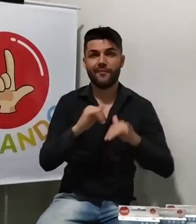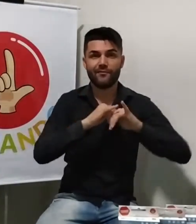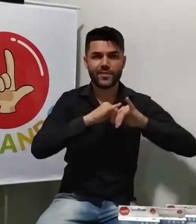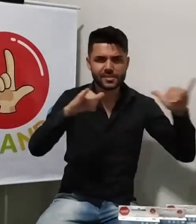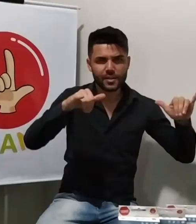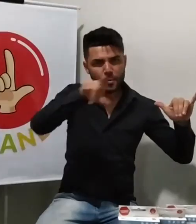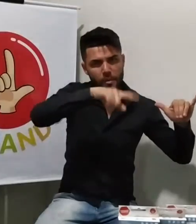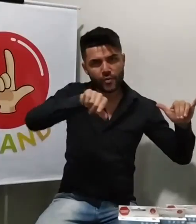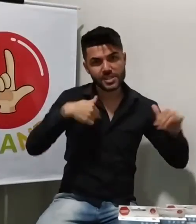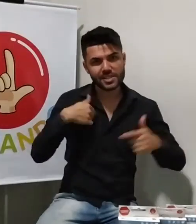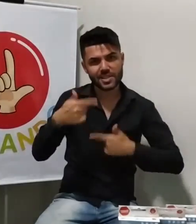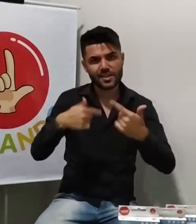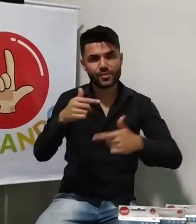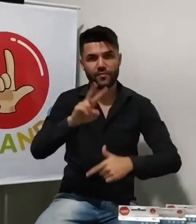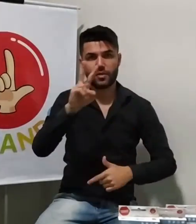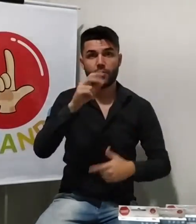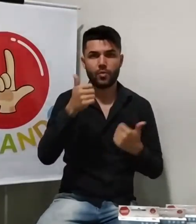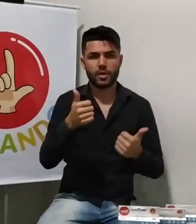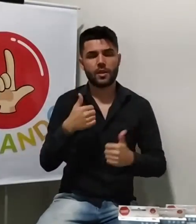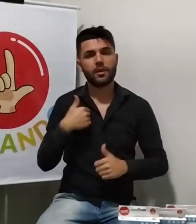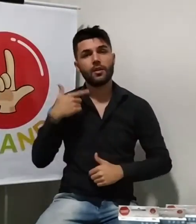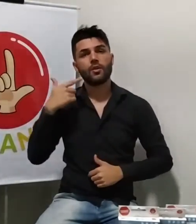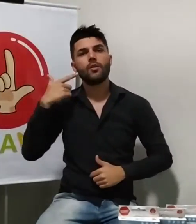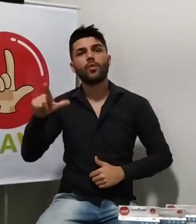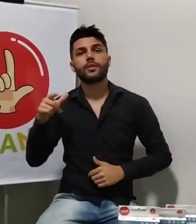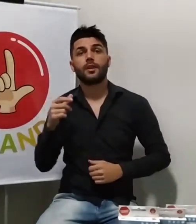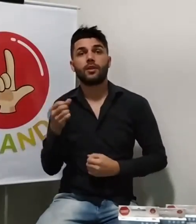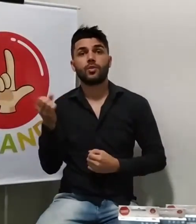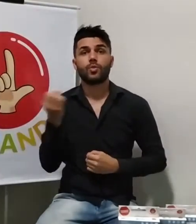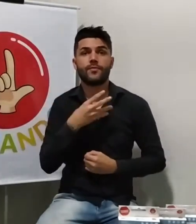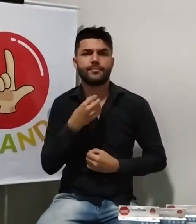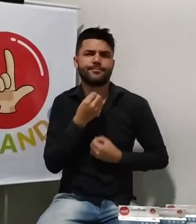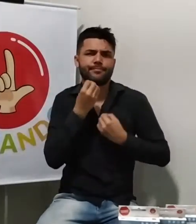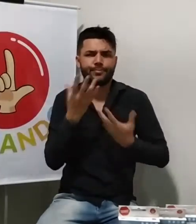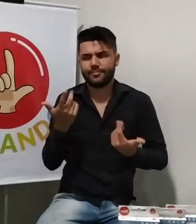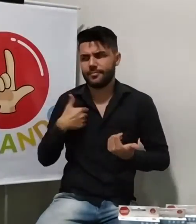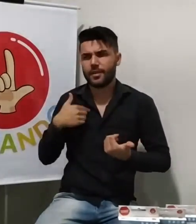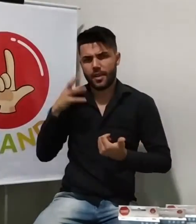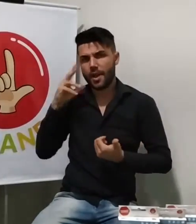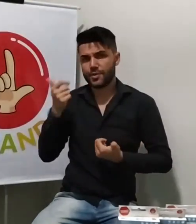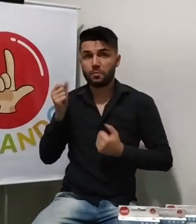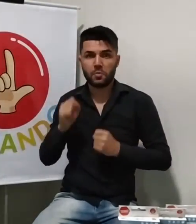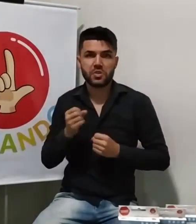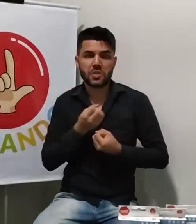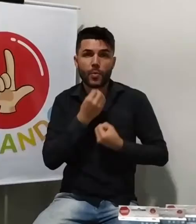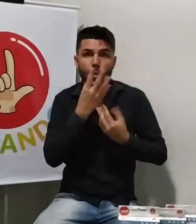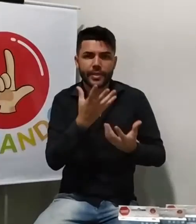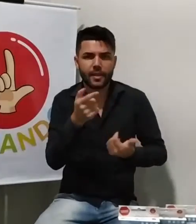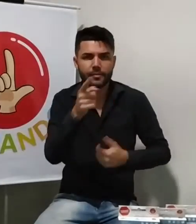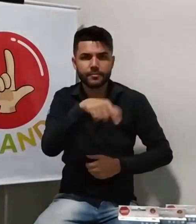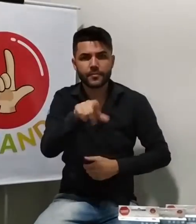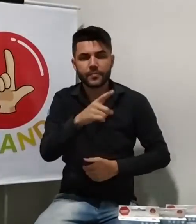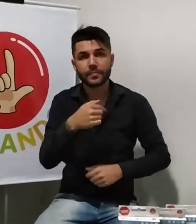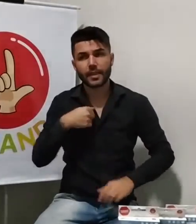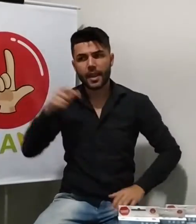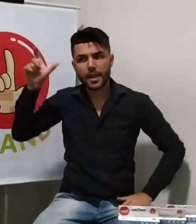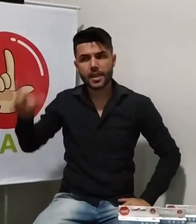do meusucesso.com. Tá marcado pra quando, Gustavo? No começo de novembro. Começo de novembro a gente começa a gravar, então provavelmente seja já estudos de caso